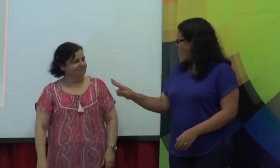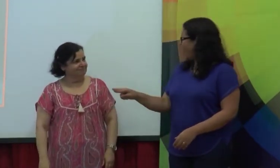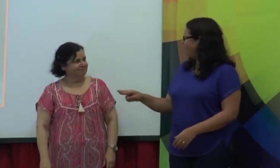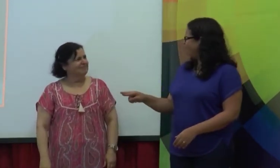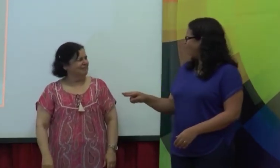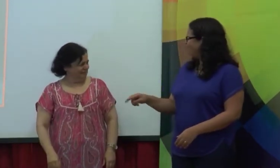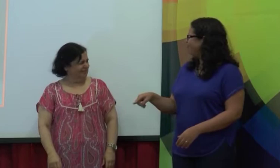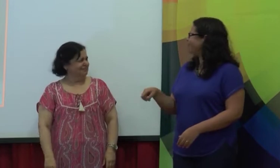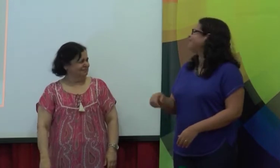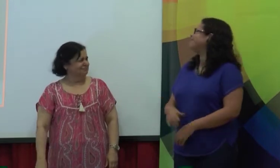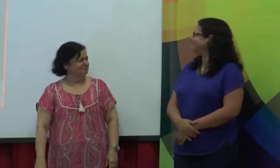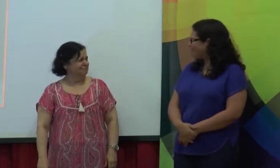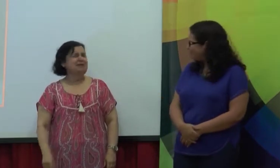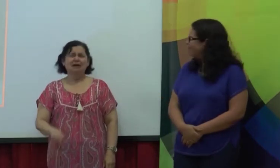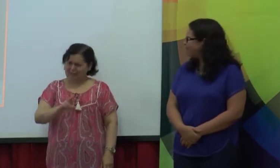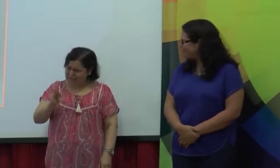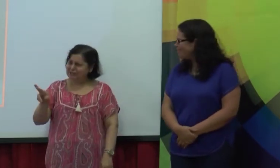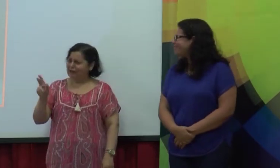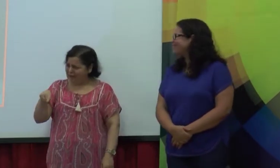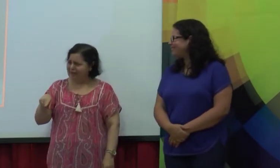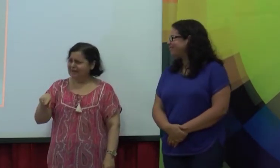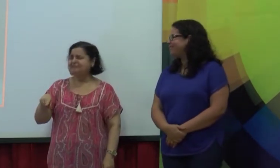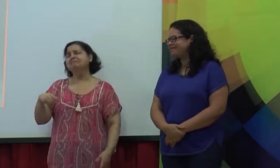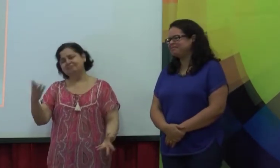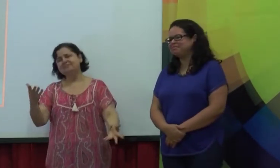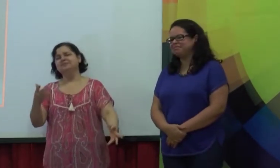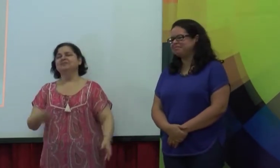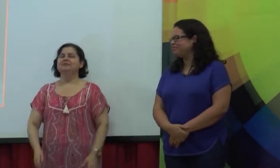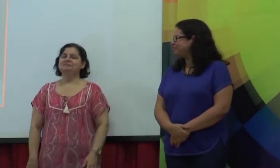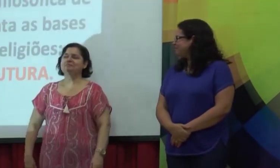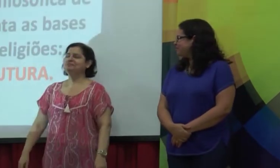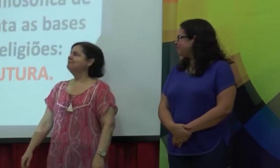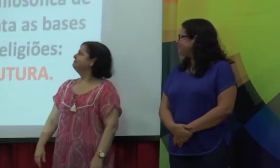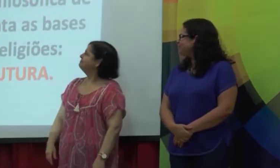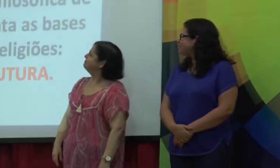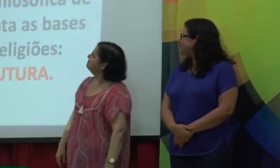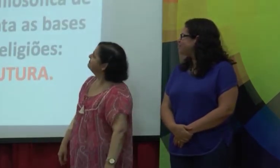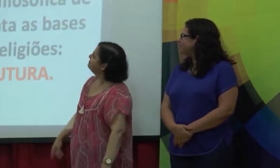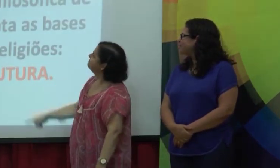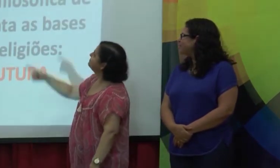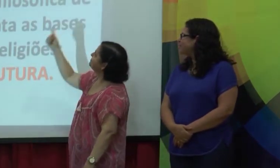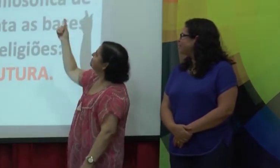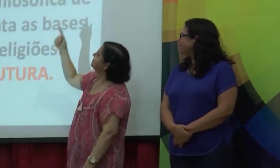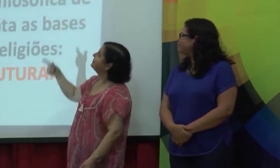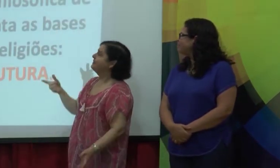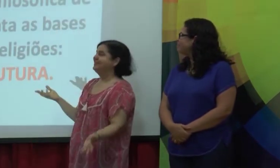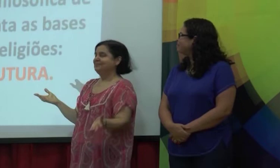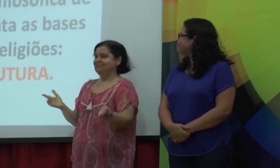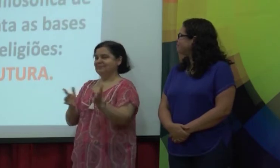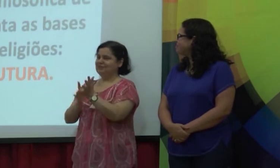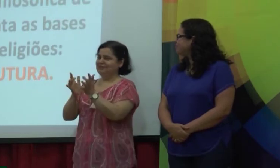É religião? Espiritismo? Religião? É. Vamos ver.